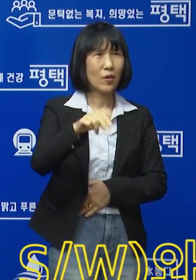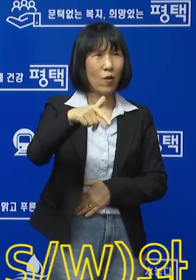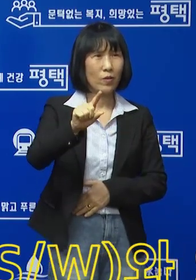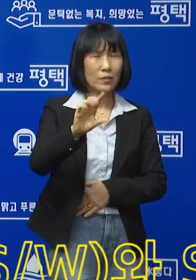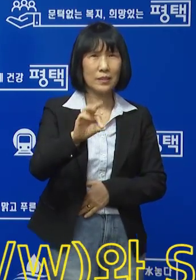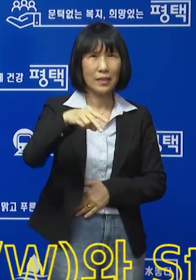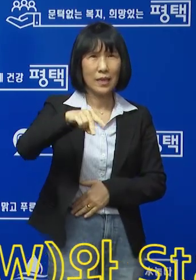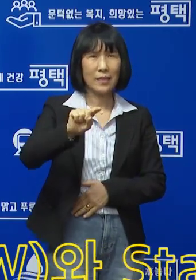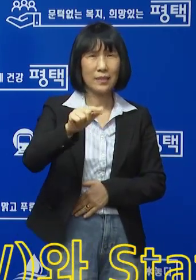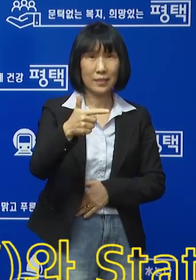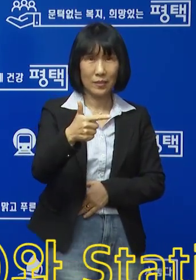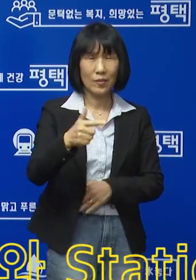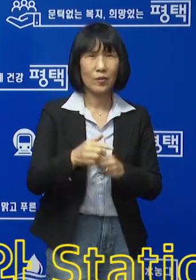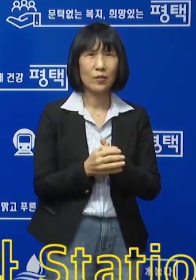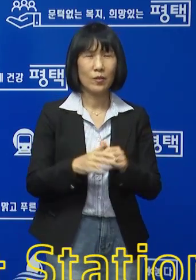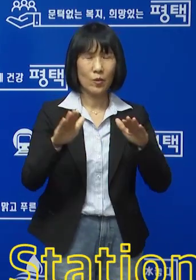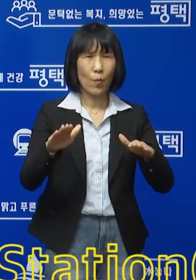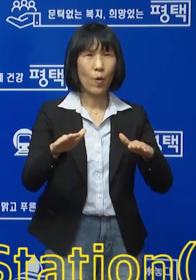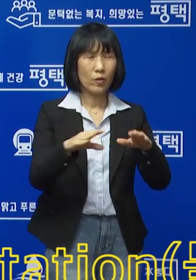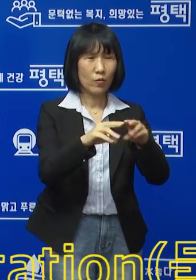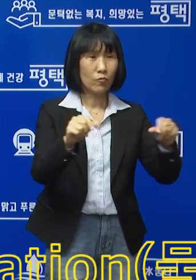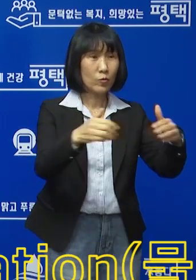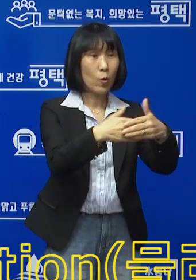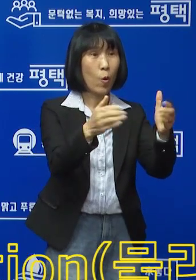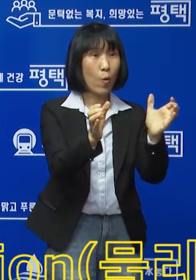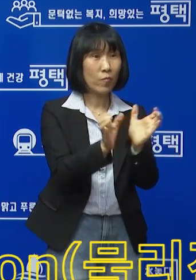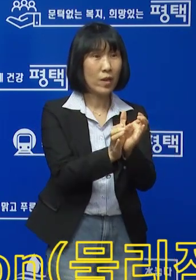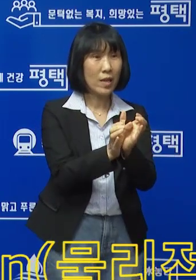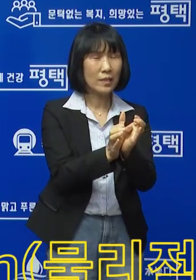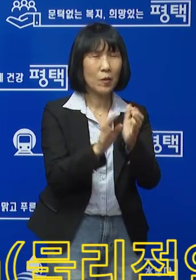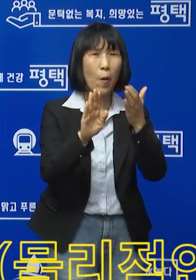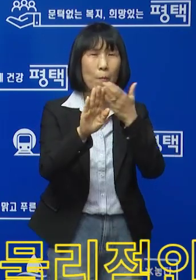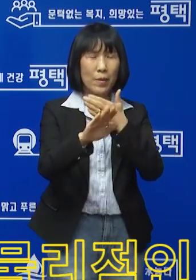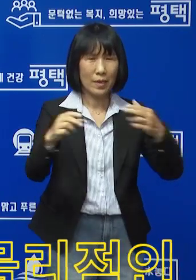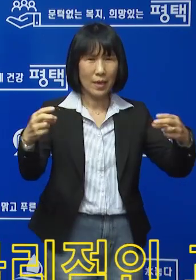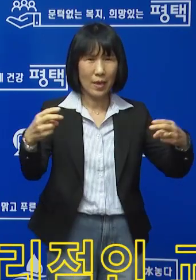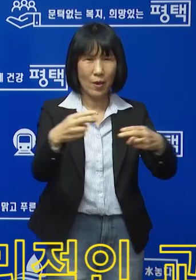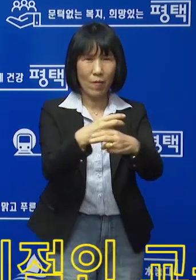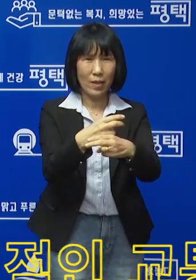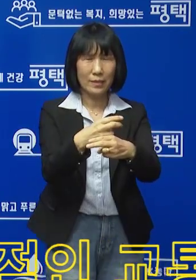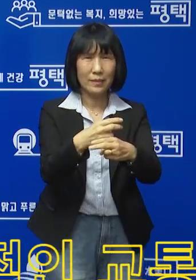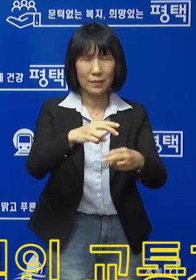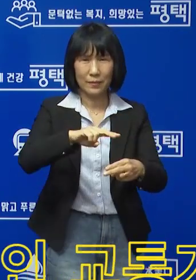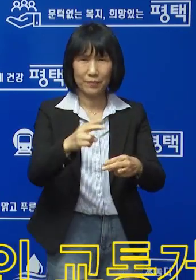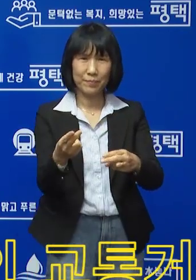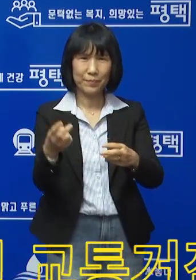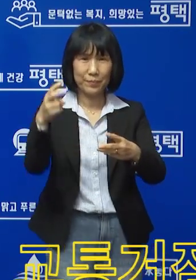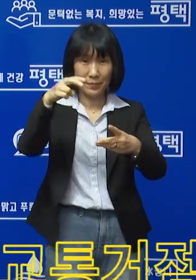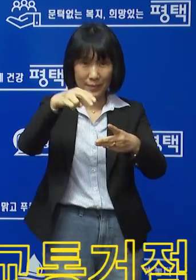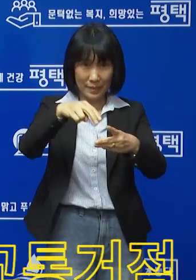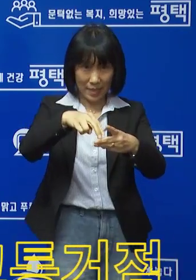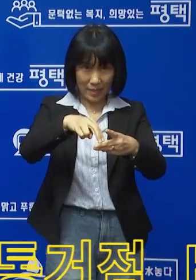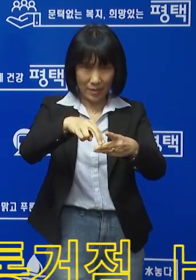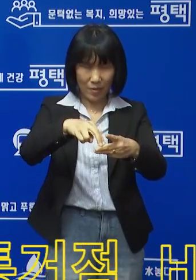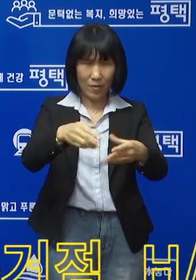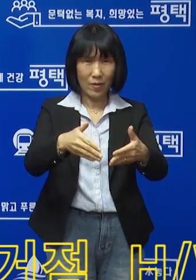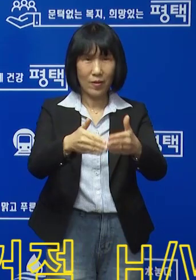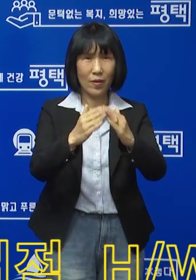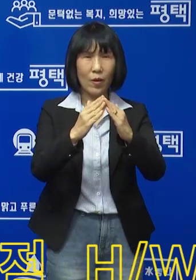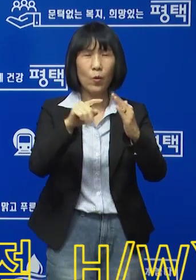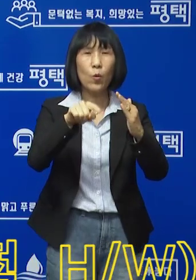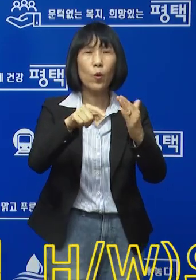평택시민 여러분, 금일 발표한 국토부 미래형 환승센터 시범사업 공모에서 평택 지지역이 최우수 사업으로